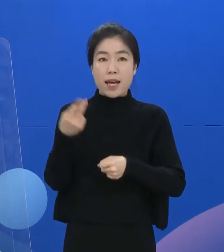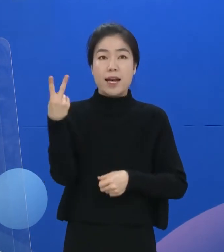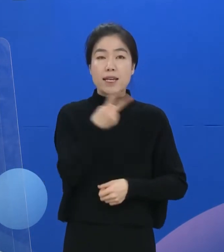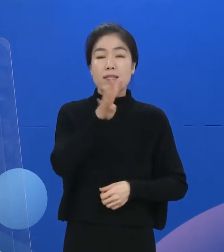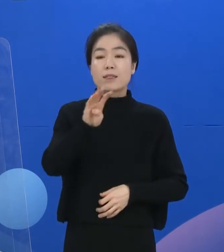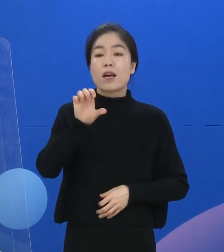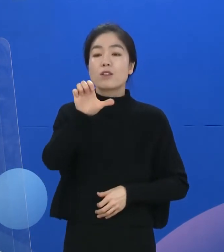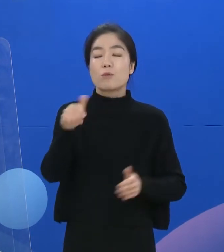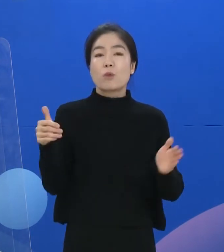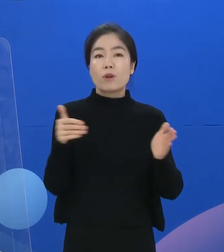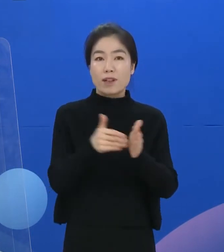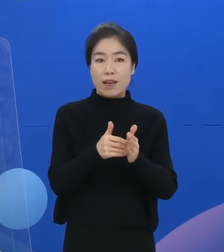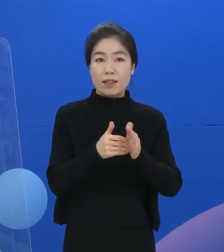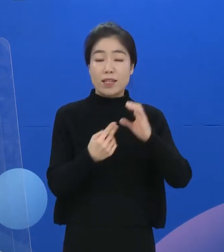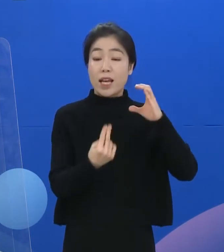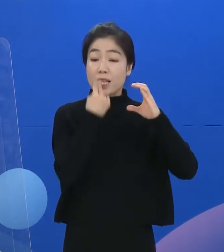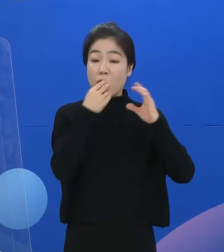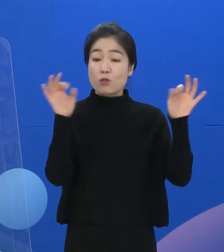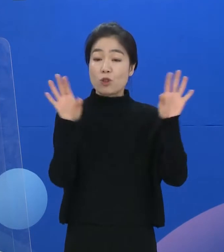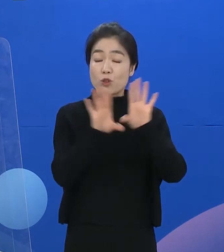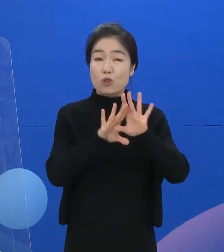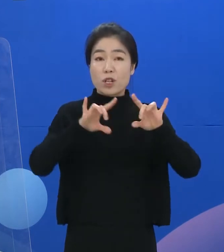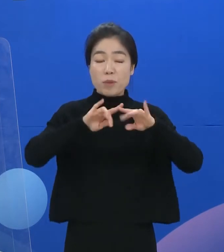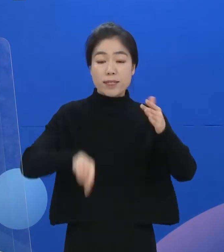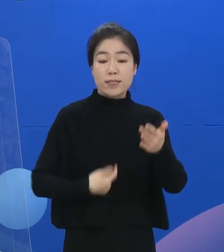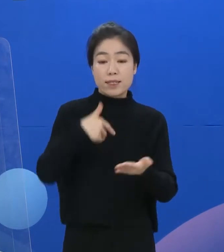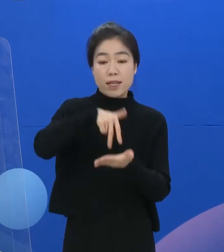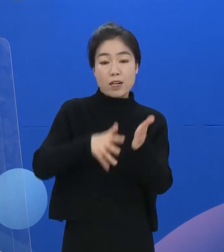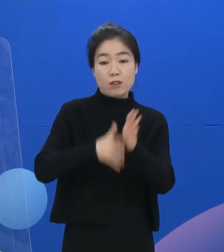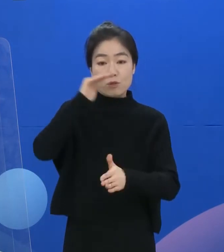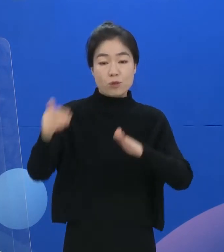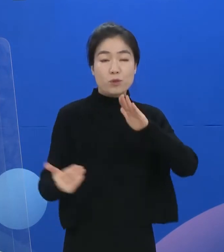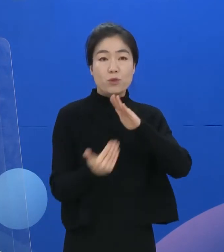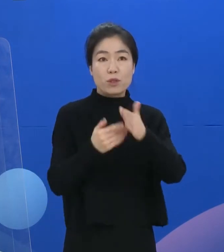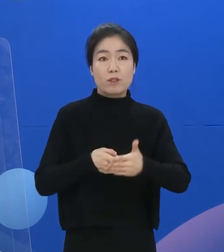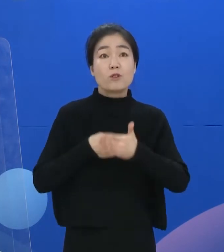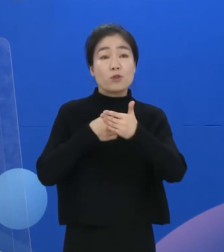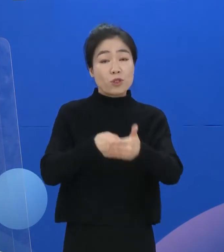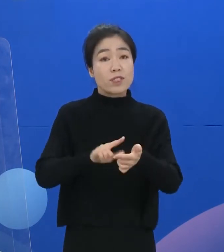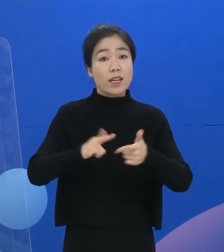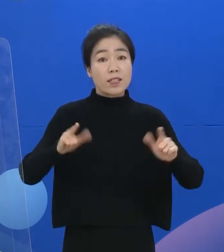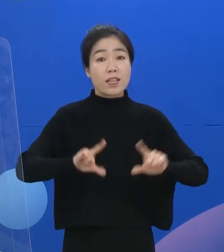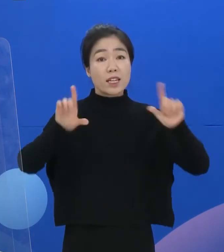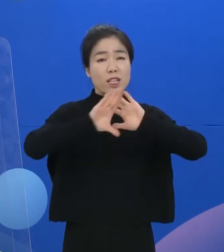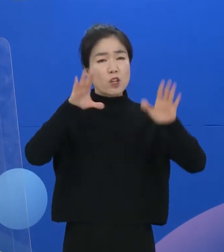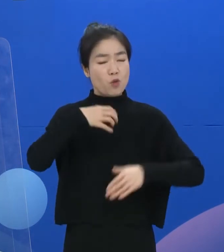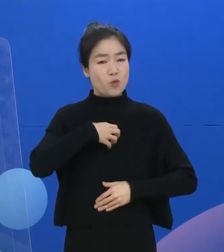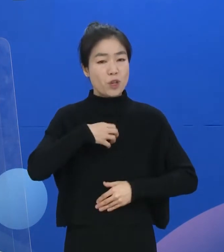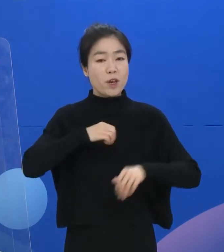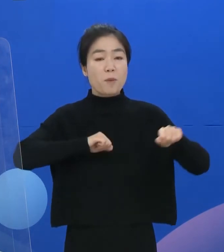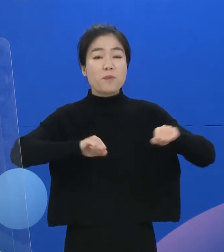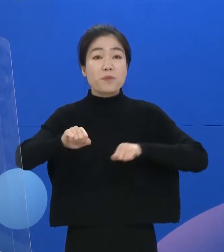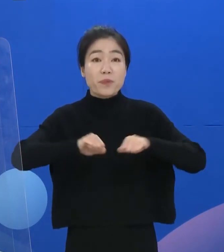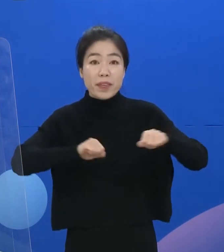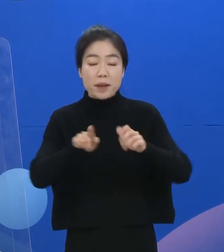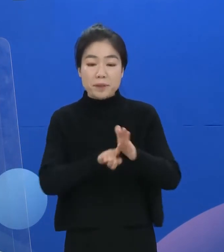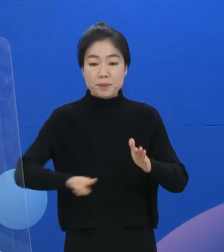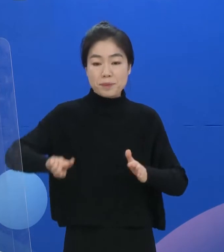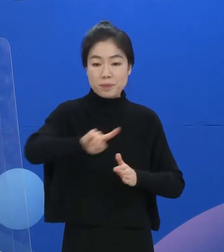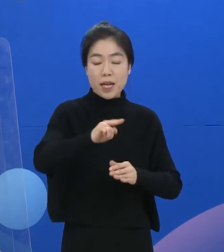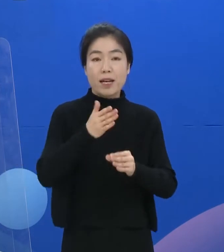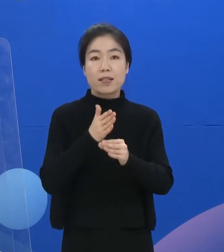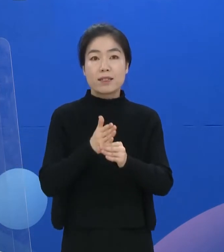우리시는 정부와 유럽 연합 국가들 보다도 5년이나 빠른 2045년까지 탄소중립